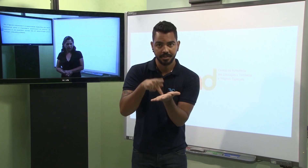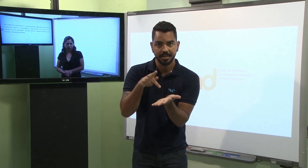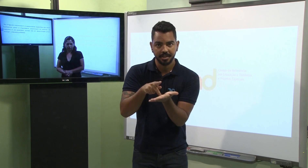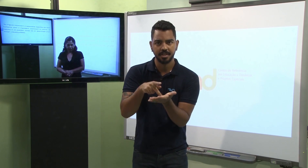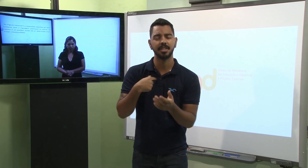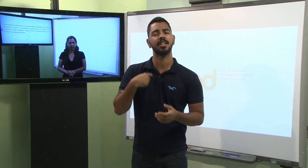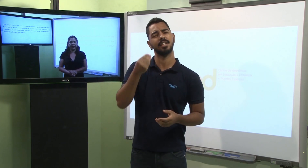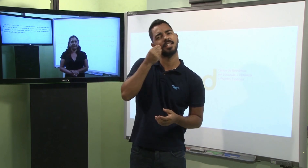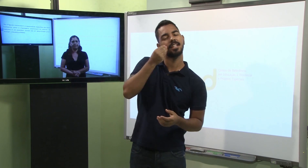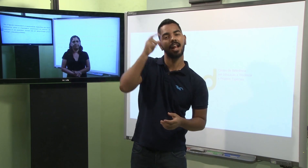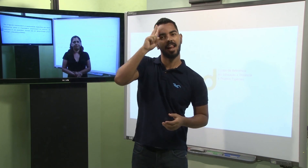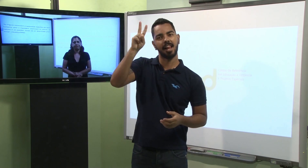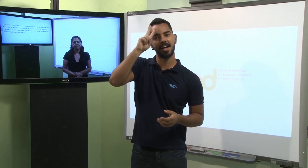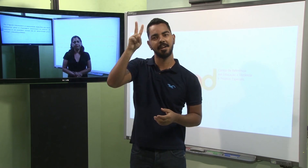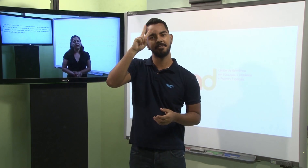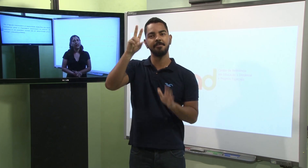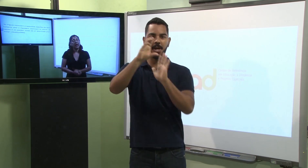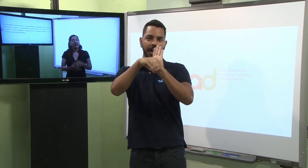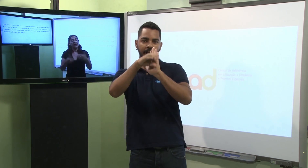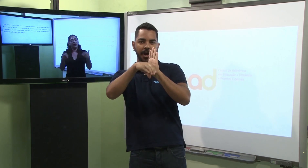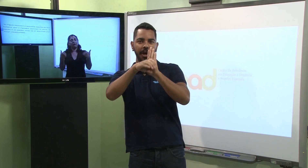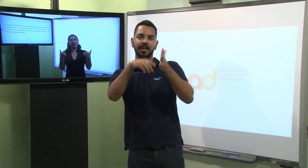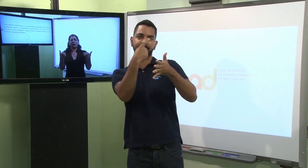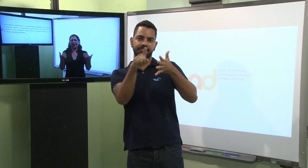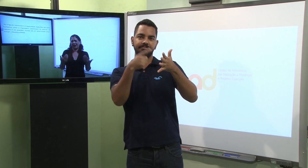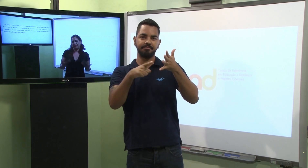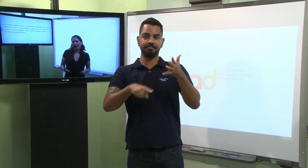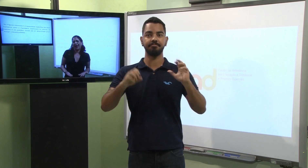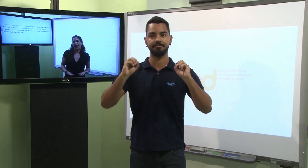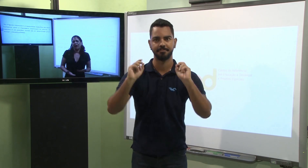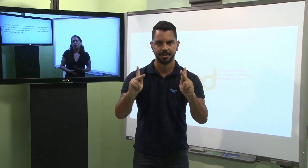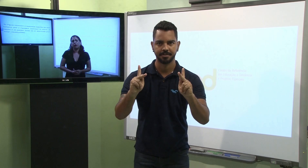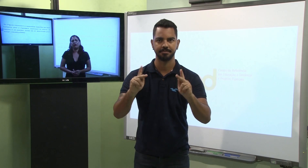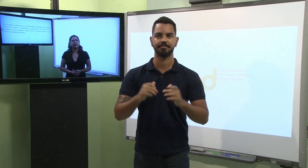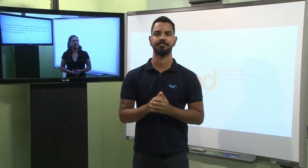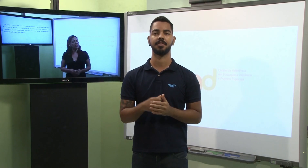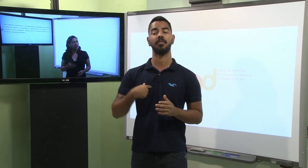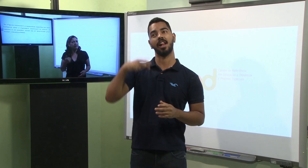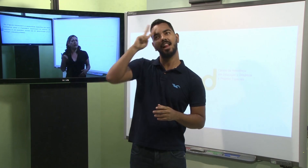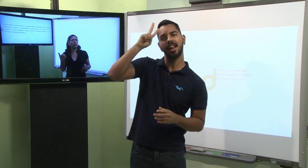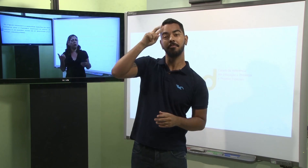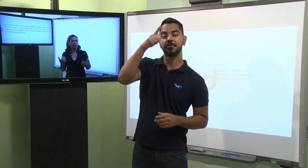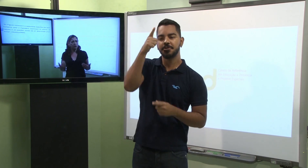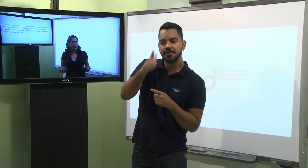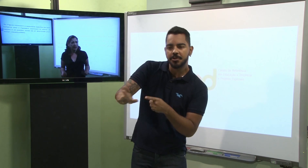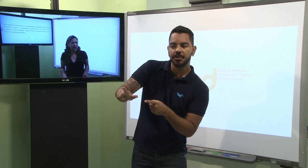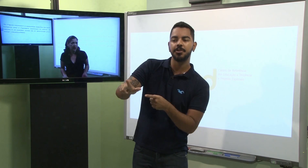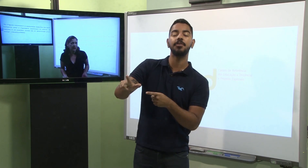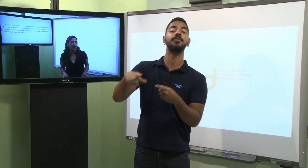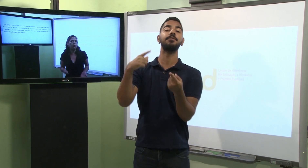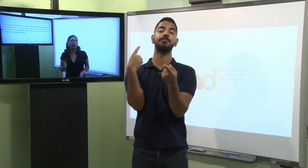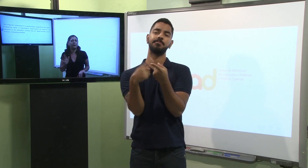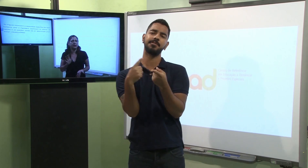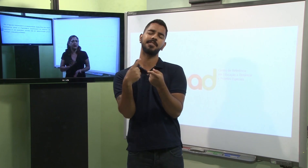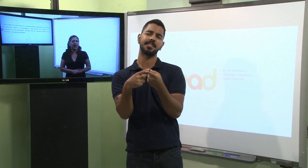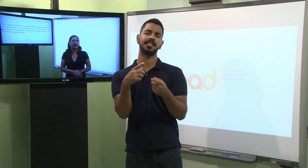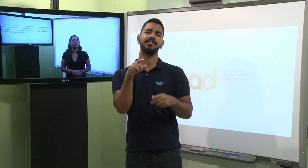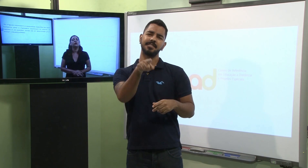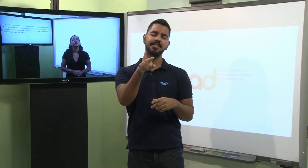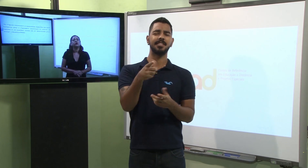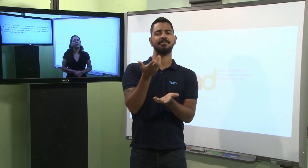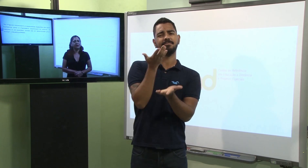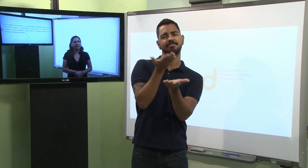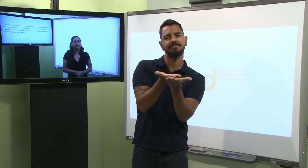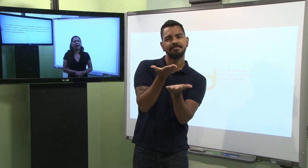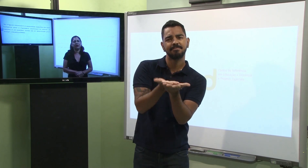alguns conceitos, ok? Eu falo relembrar porque vocês já tiveram com certeza um